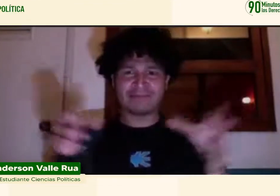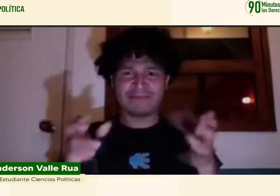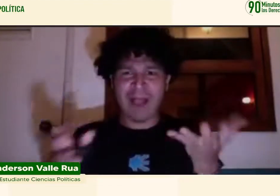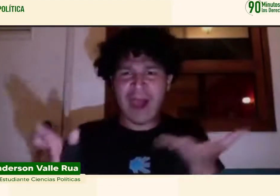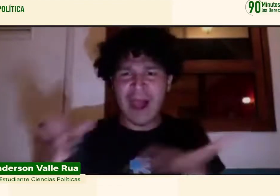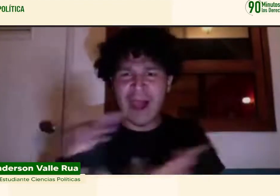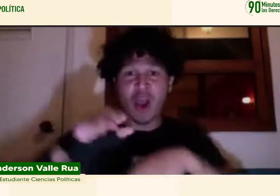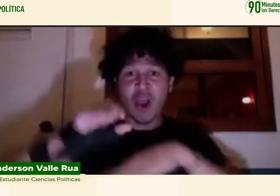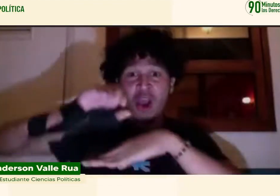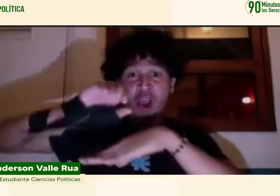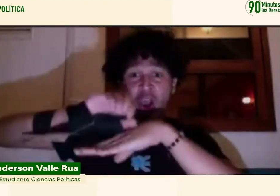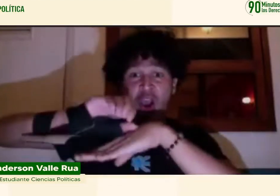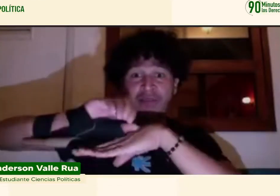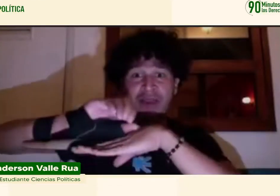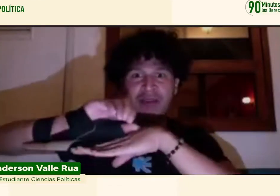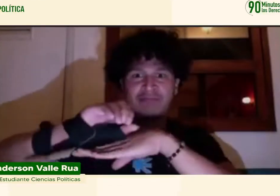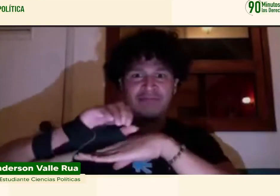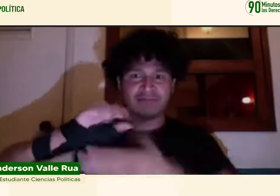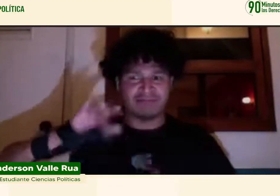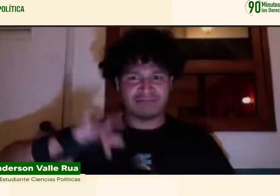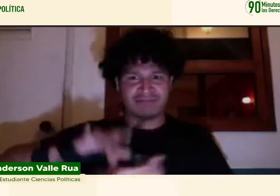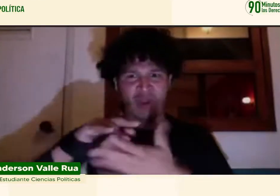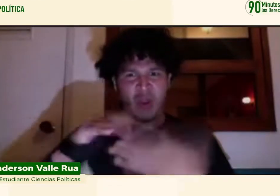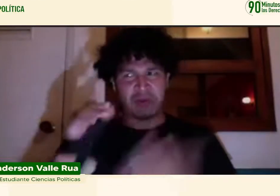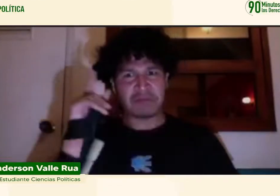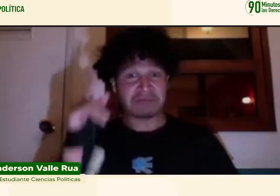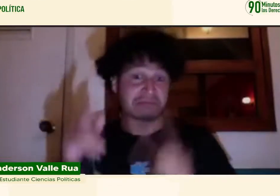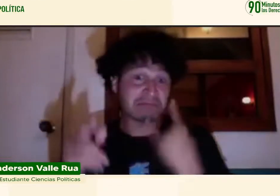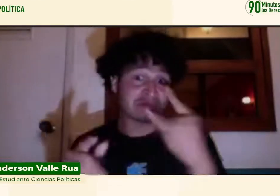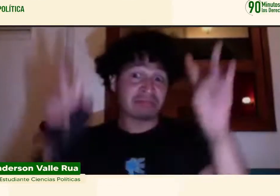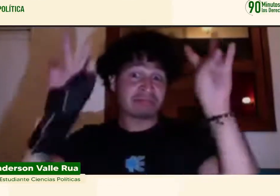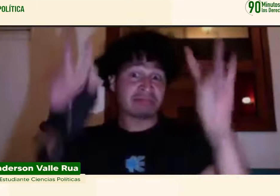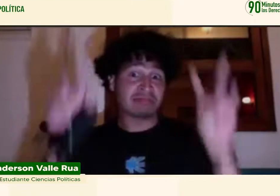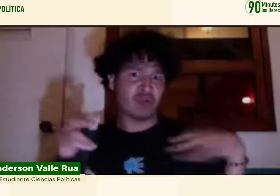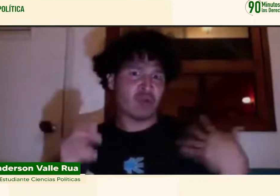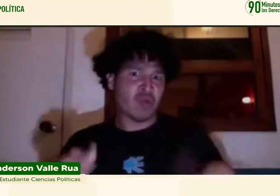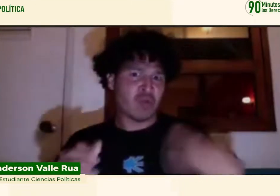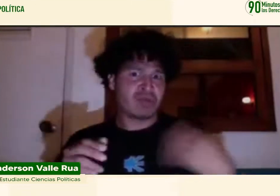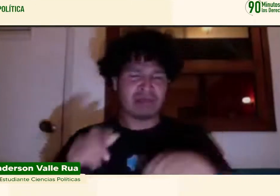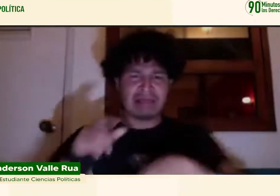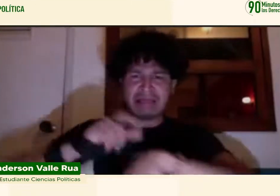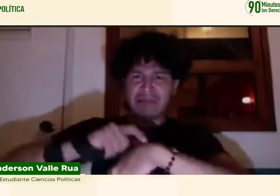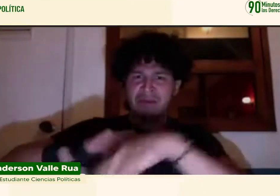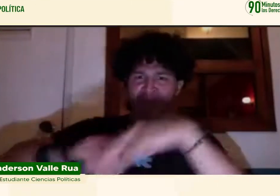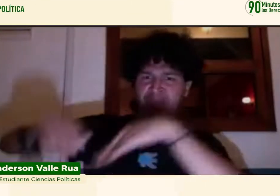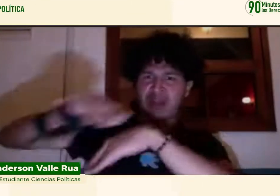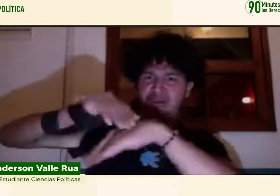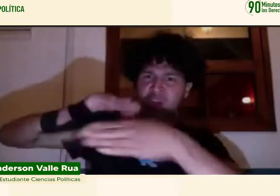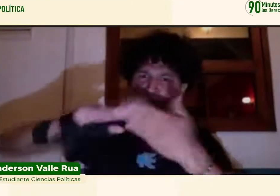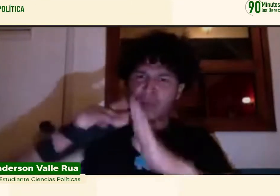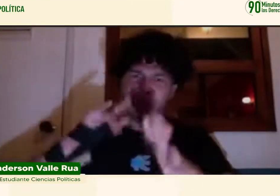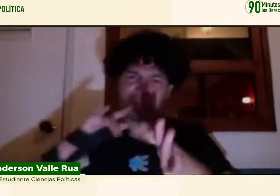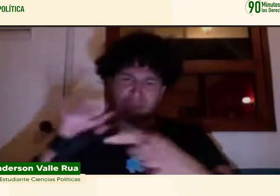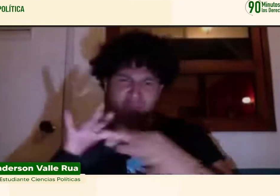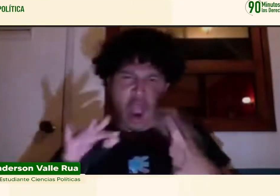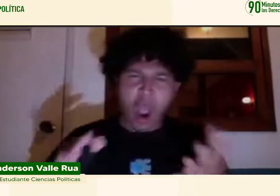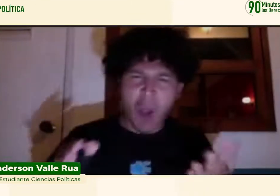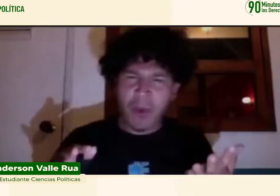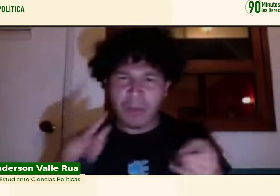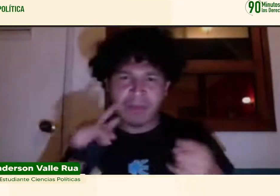con mi avance en el séptimo semestre y pues muy contento de estar en este espacio es muy interesante partir del fenómeno al que